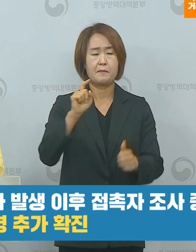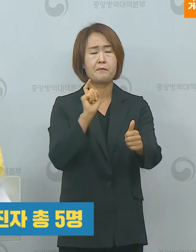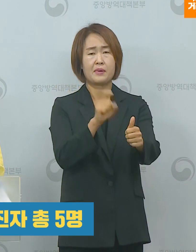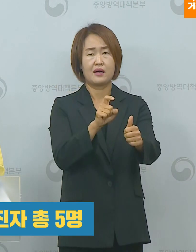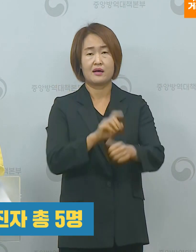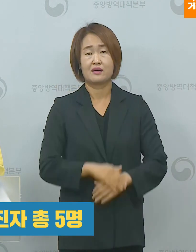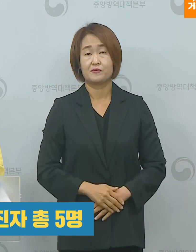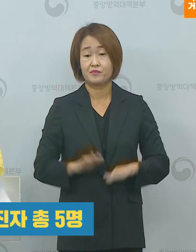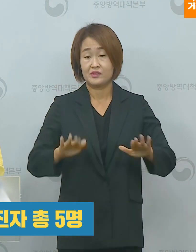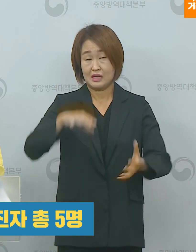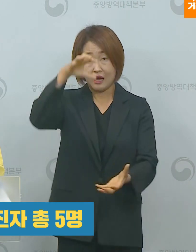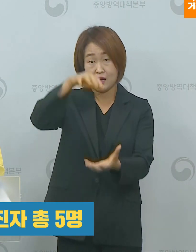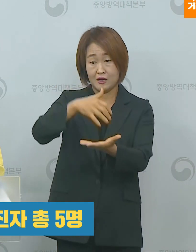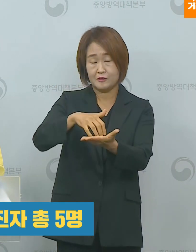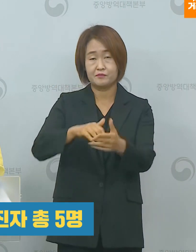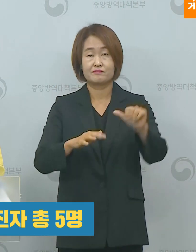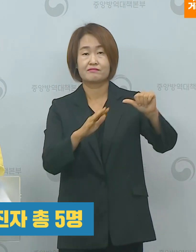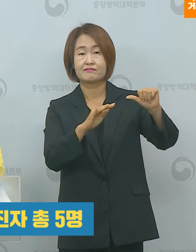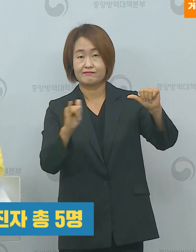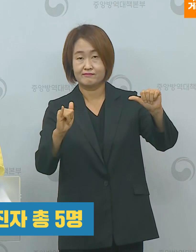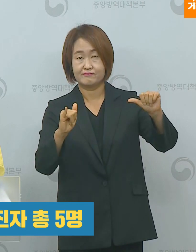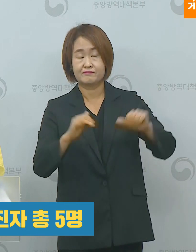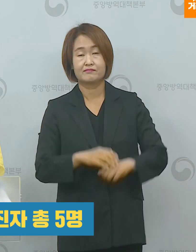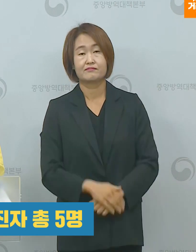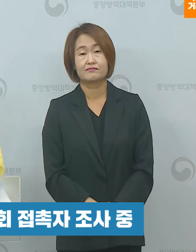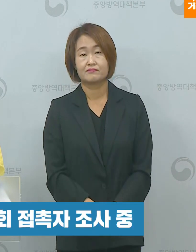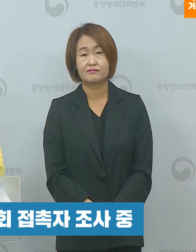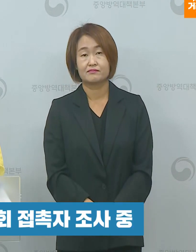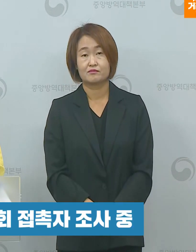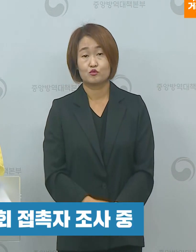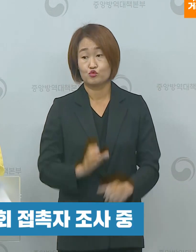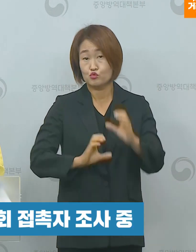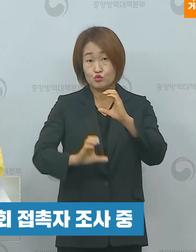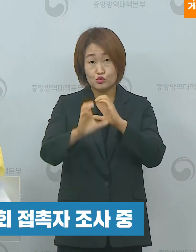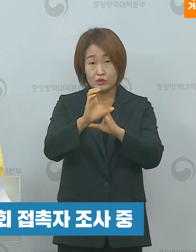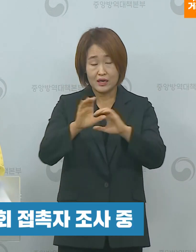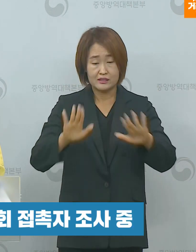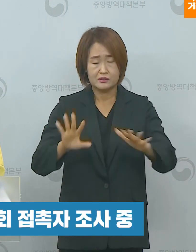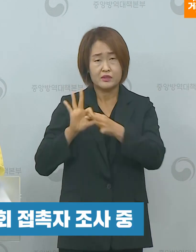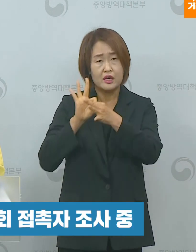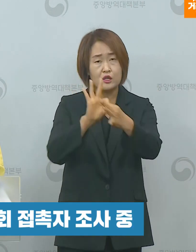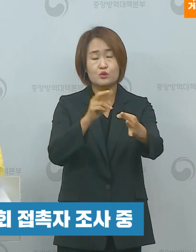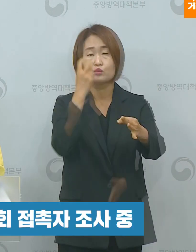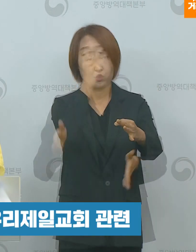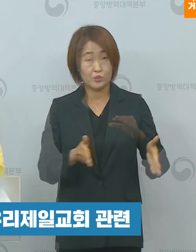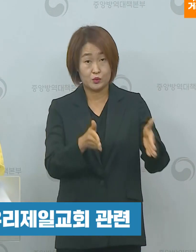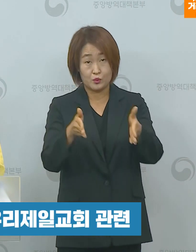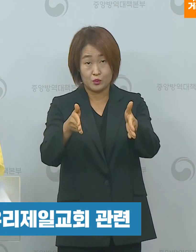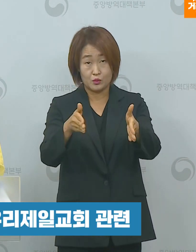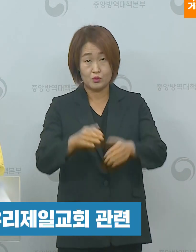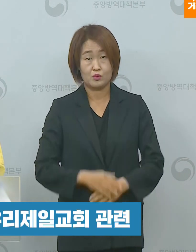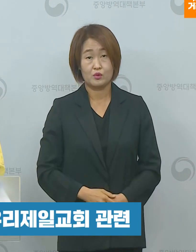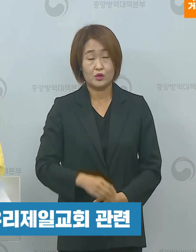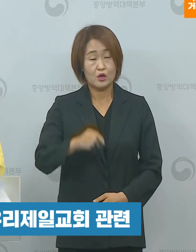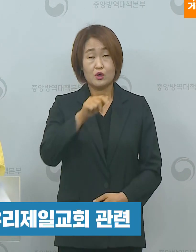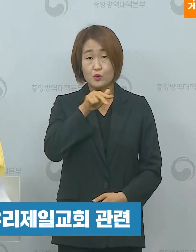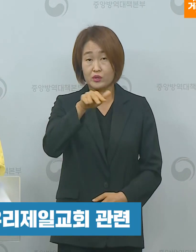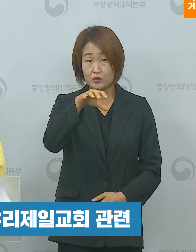확진되어 현재까지 총 5명을 발견하였고 추가로 조사를 진행하고 있습니다.